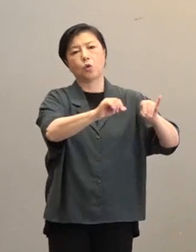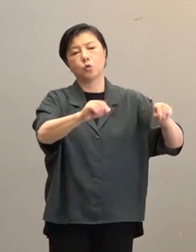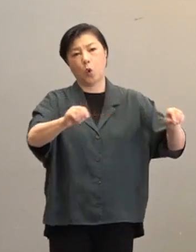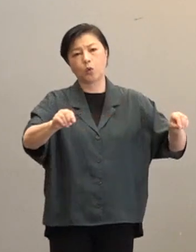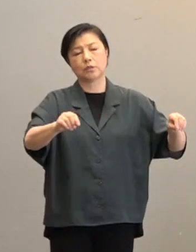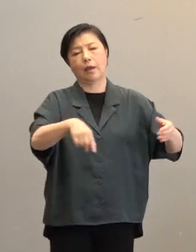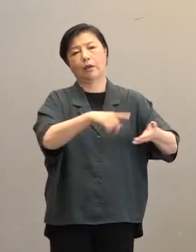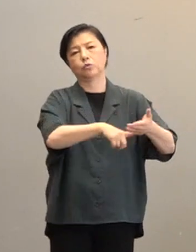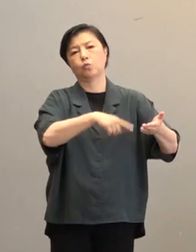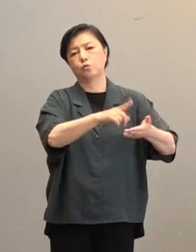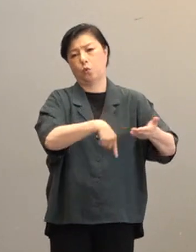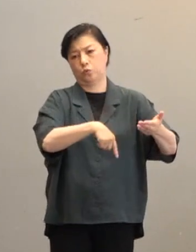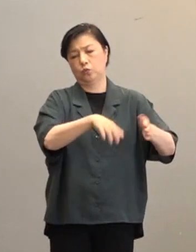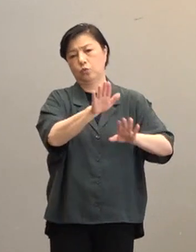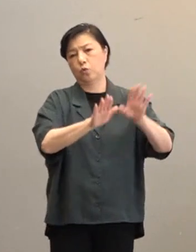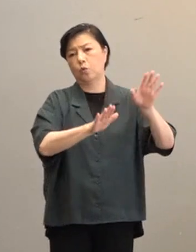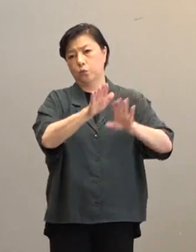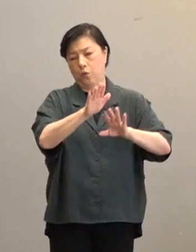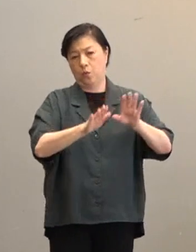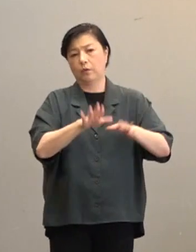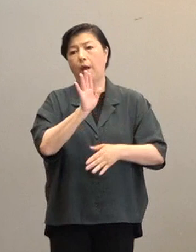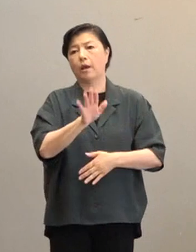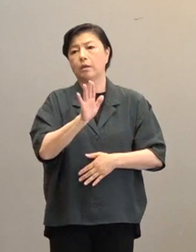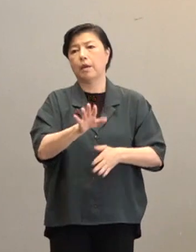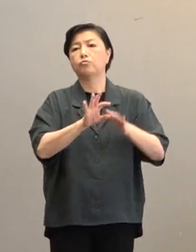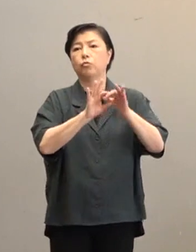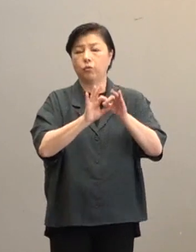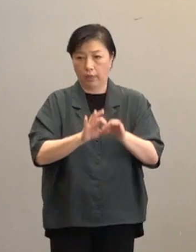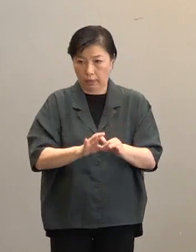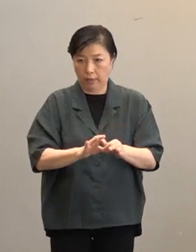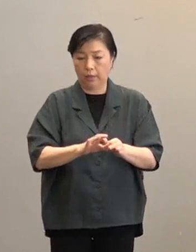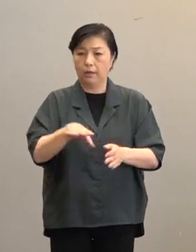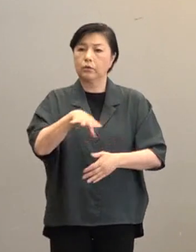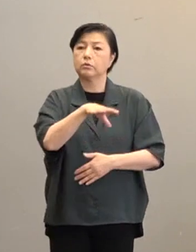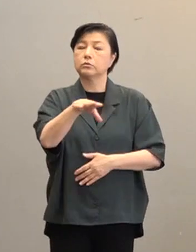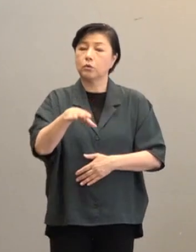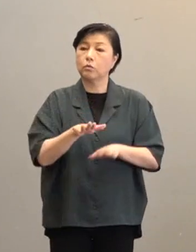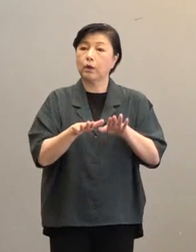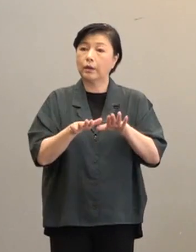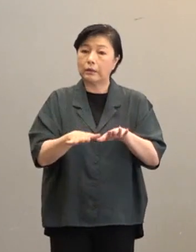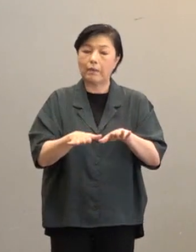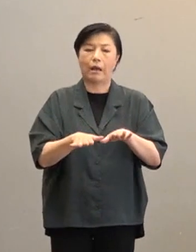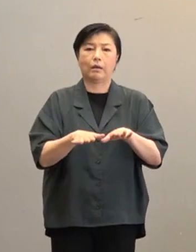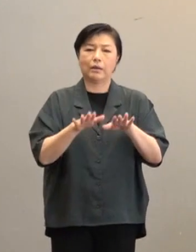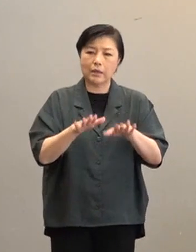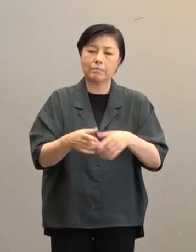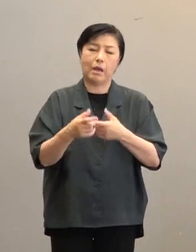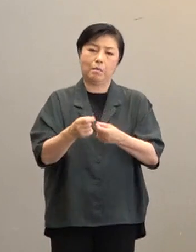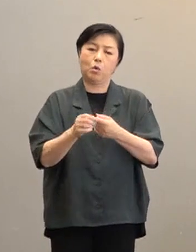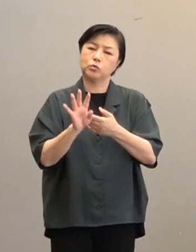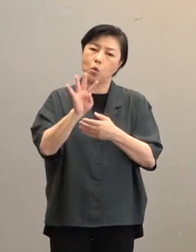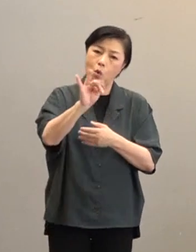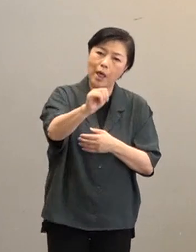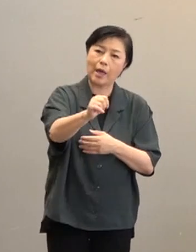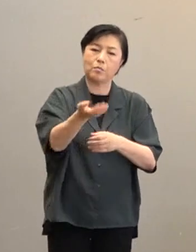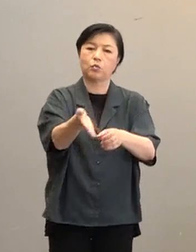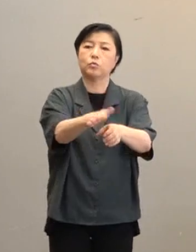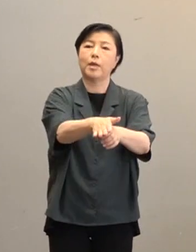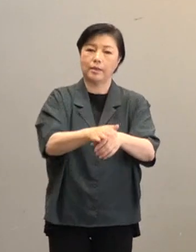非常に不足している状況にありますので、そこはですね、今この瞬間もそうです、将来にも含めて